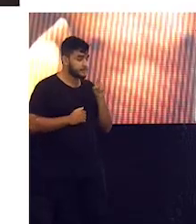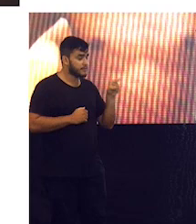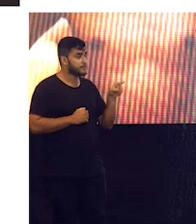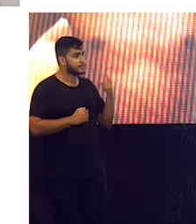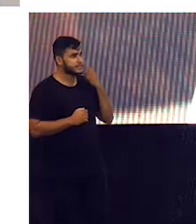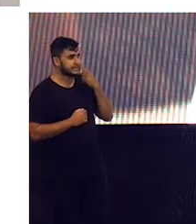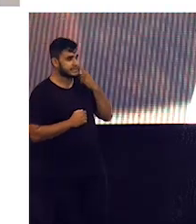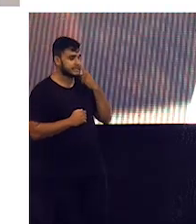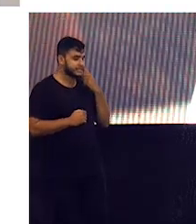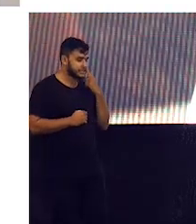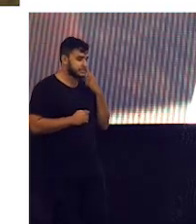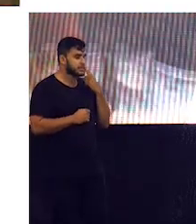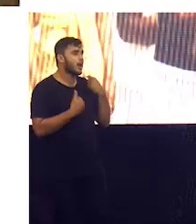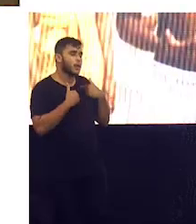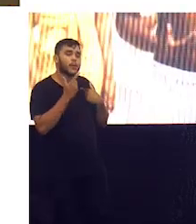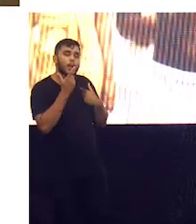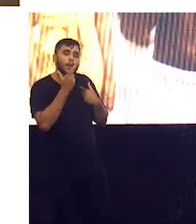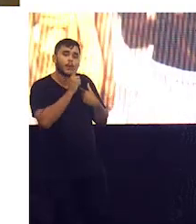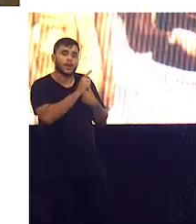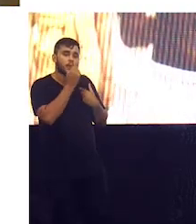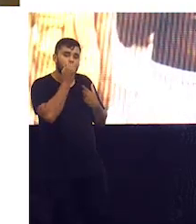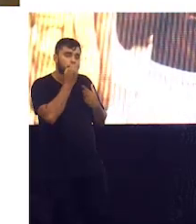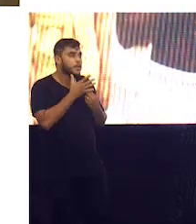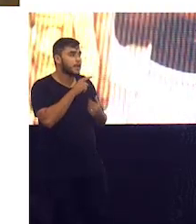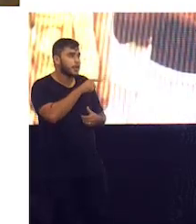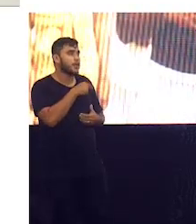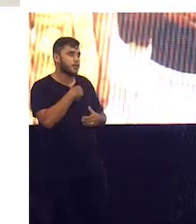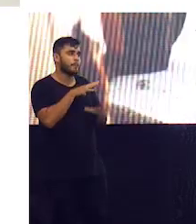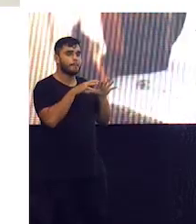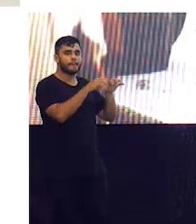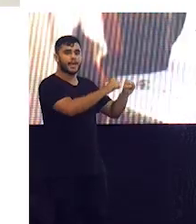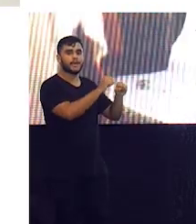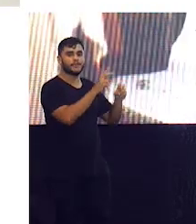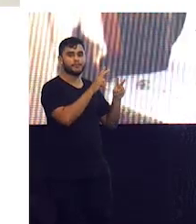aí. Não consigo dizer não. Confia, palavra de preto, pô.